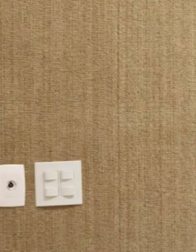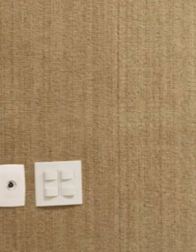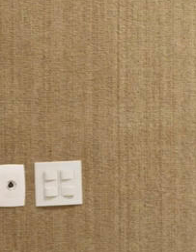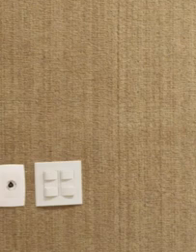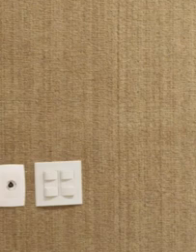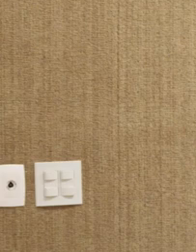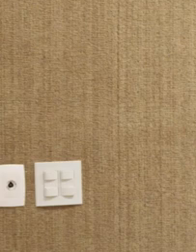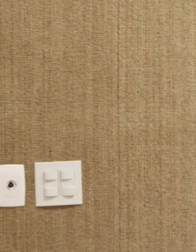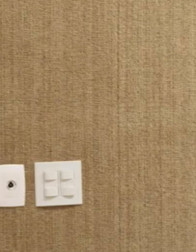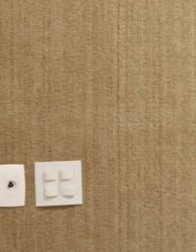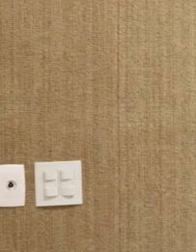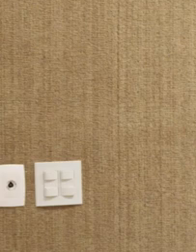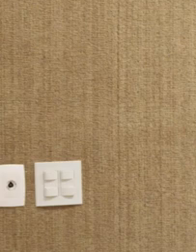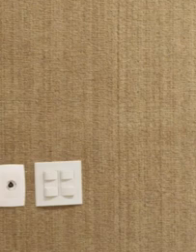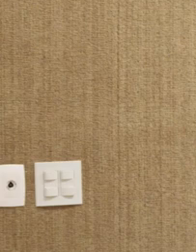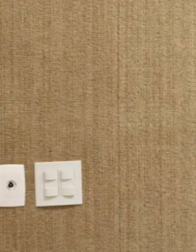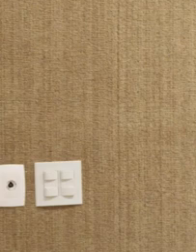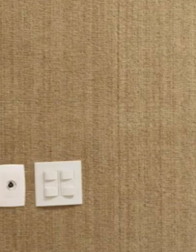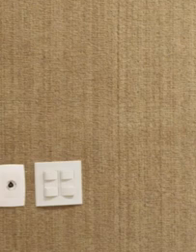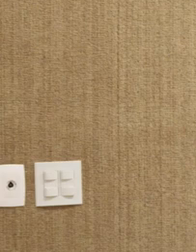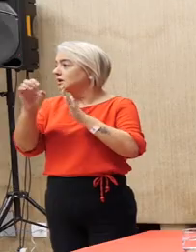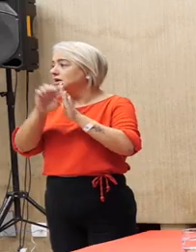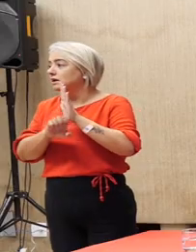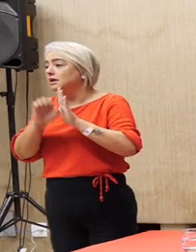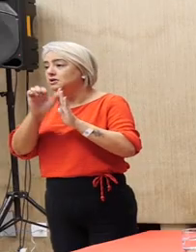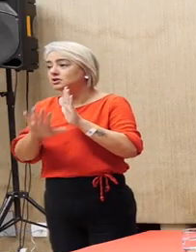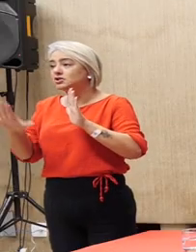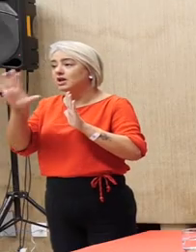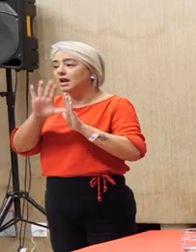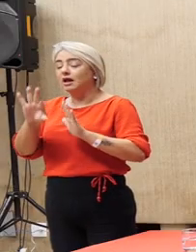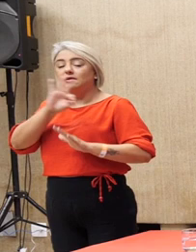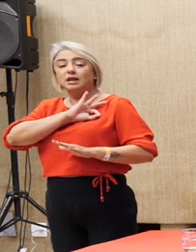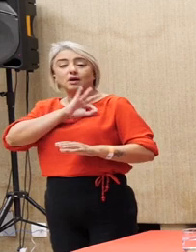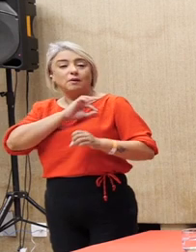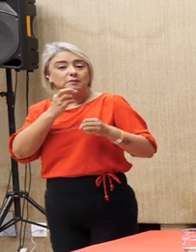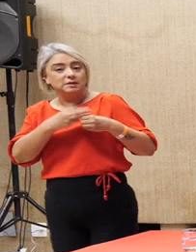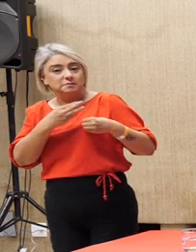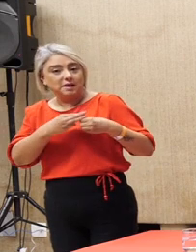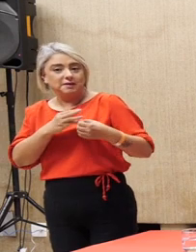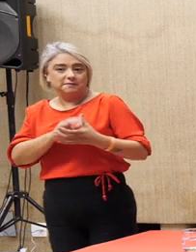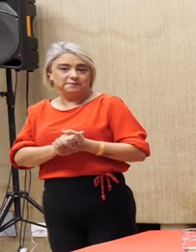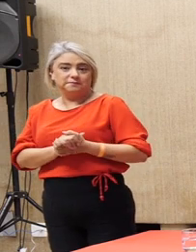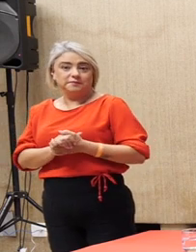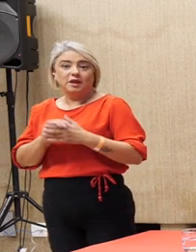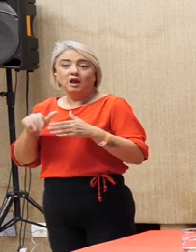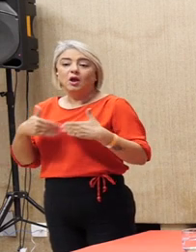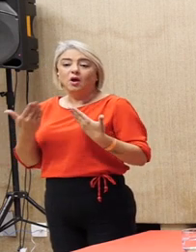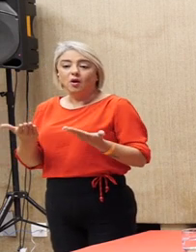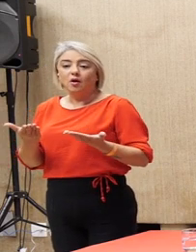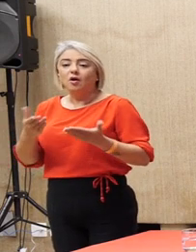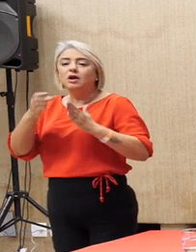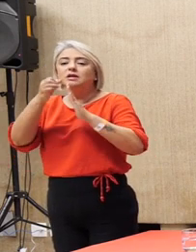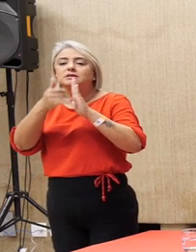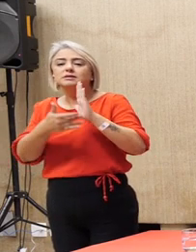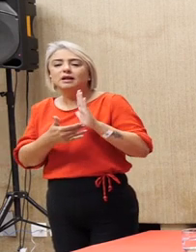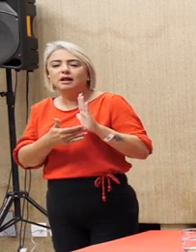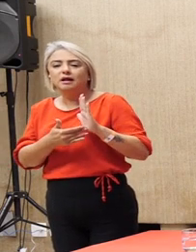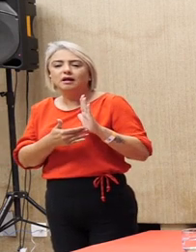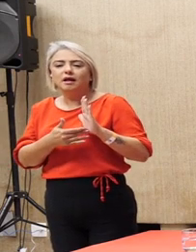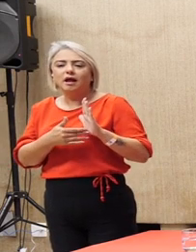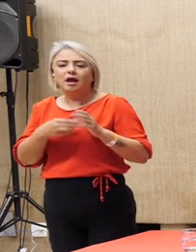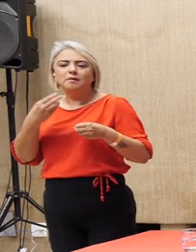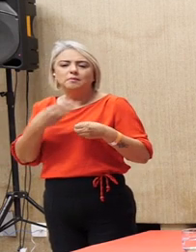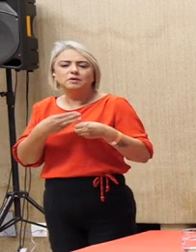em 2014, que foi sancionada o Estatuto Geral das Guardas Municipais, onde diz o que, que a Guarda